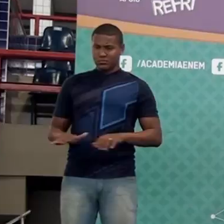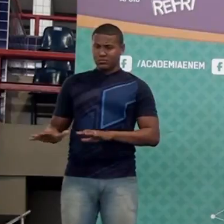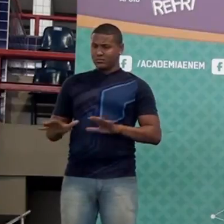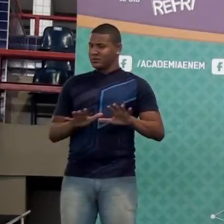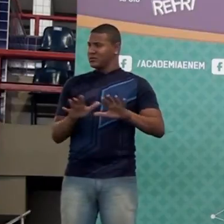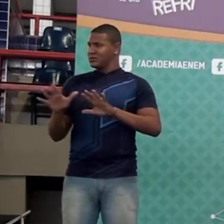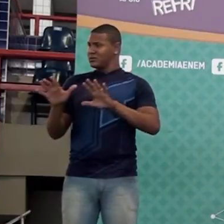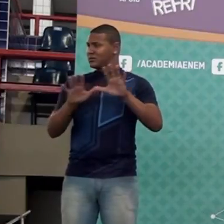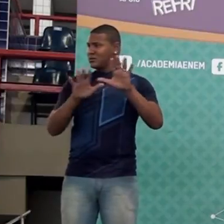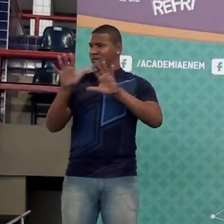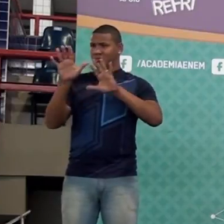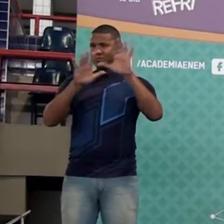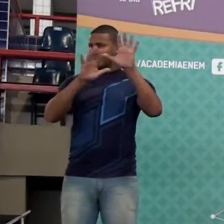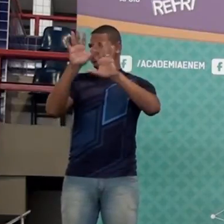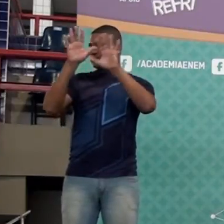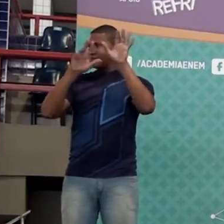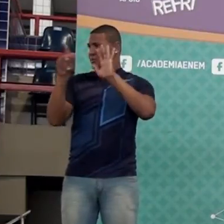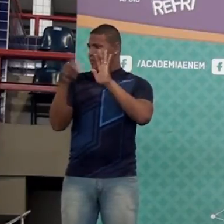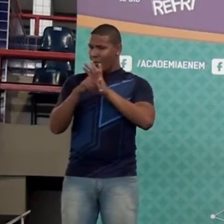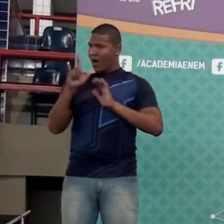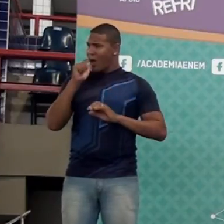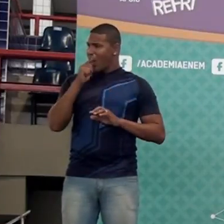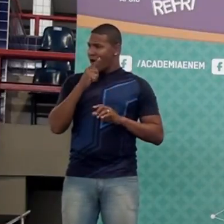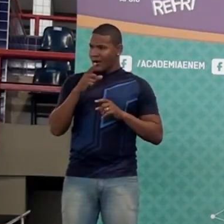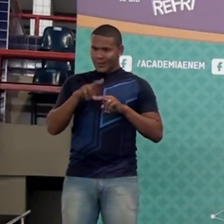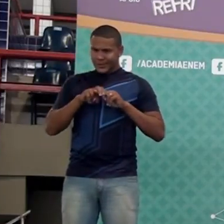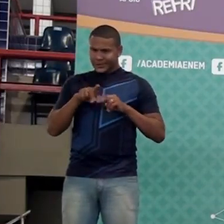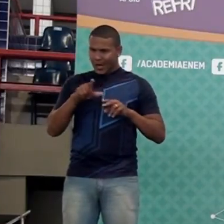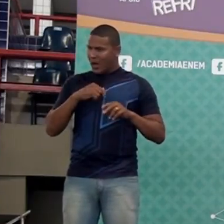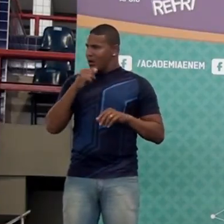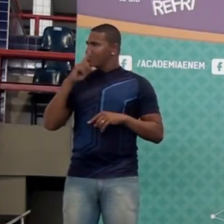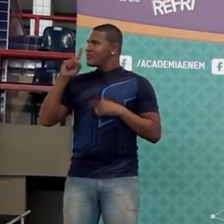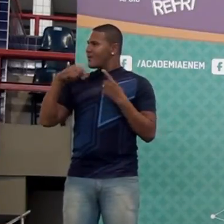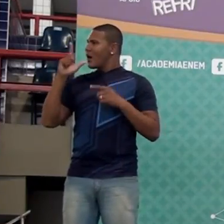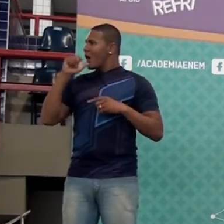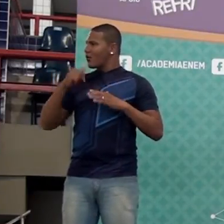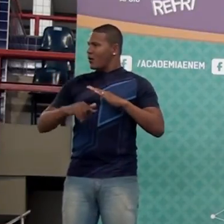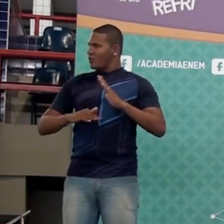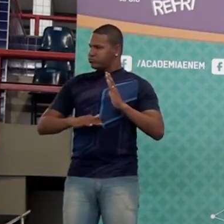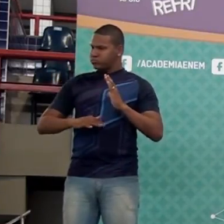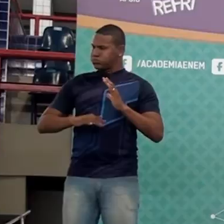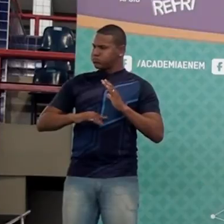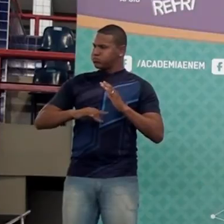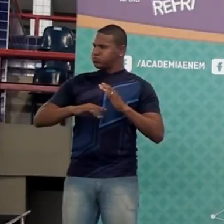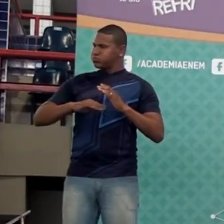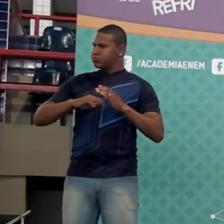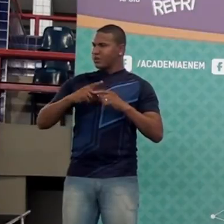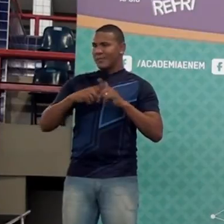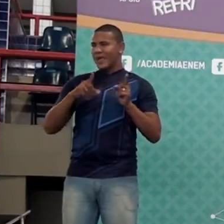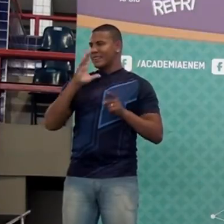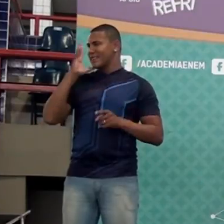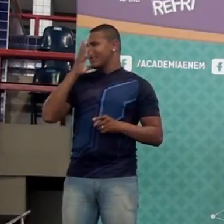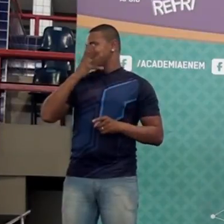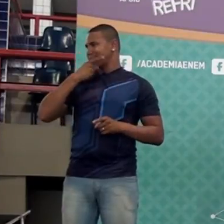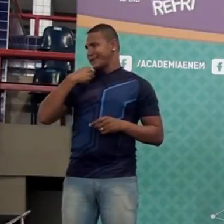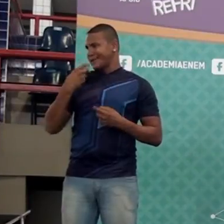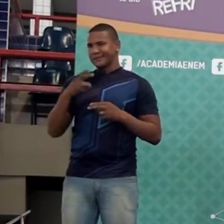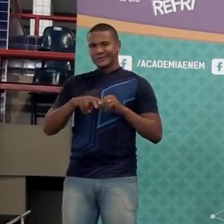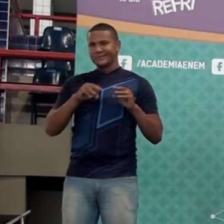novo. Então eles têm que ficar migrando, cavando poços diferentes lá na região pertinha do vulcão.